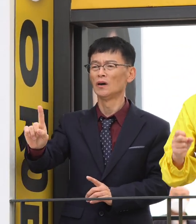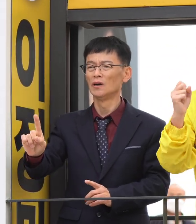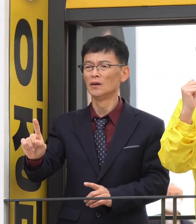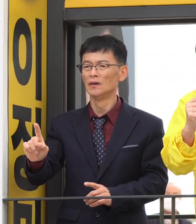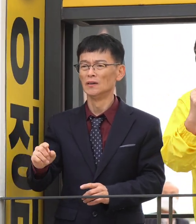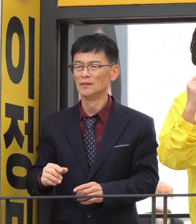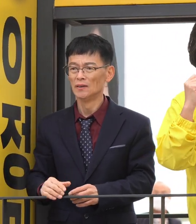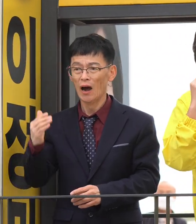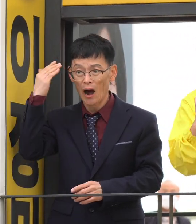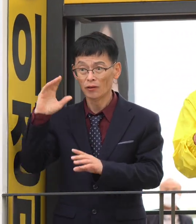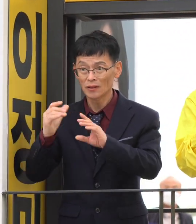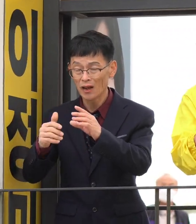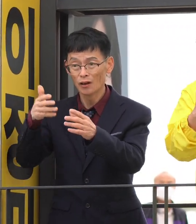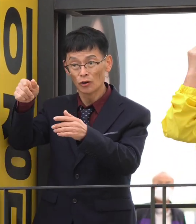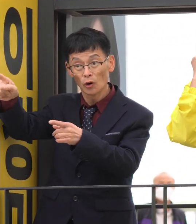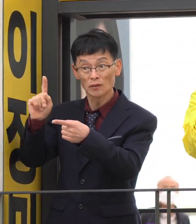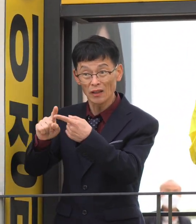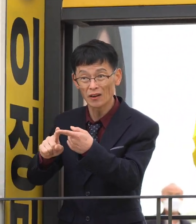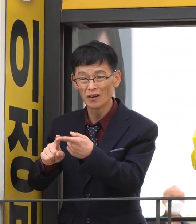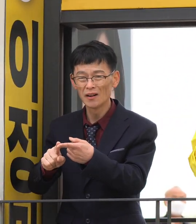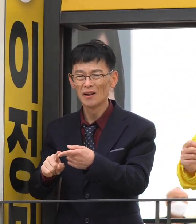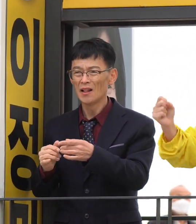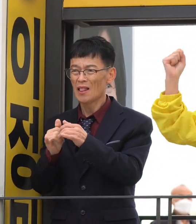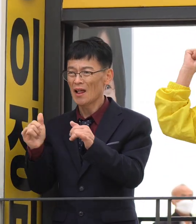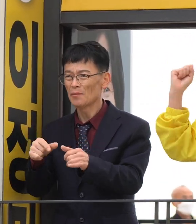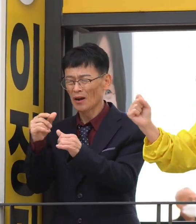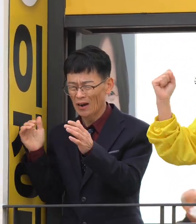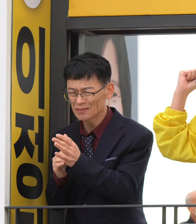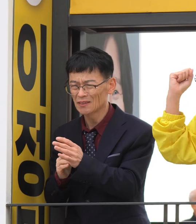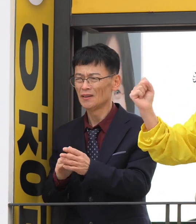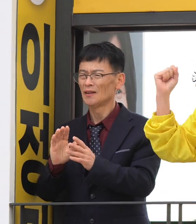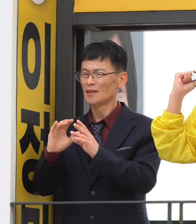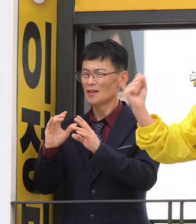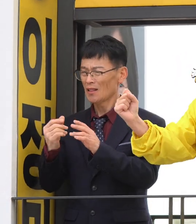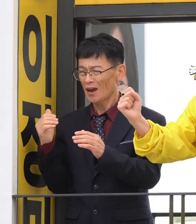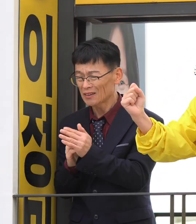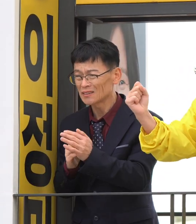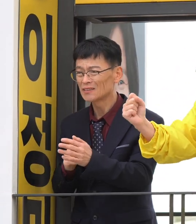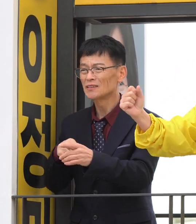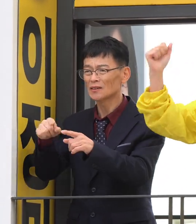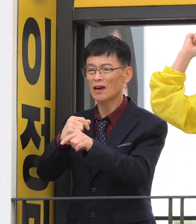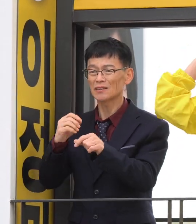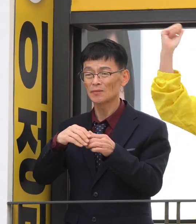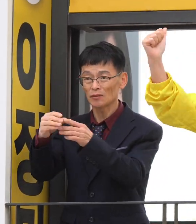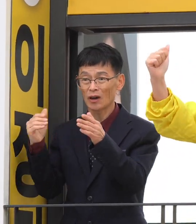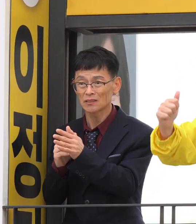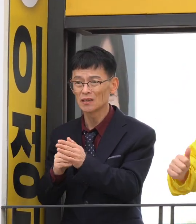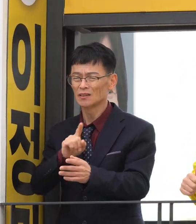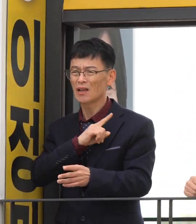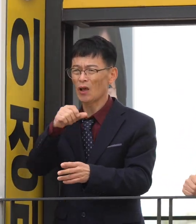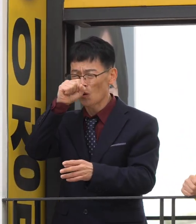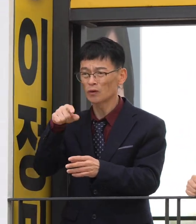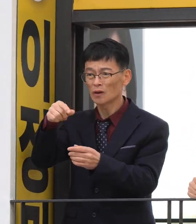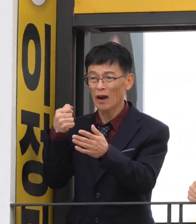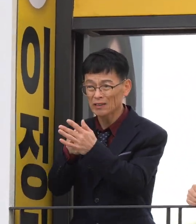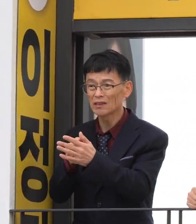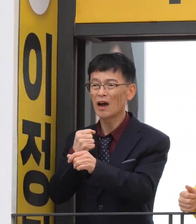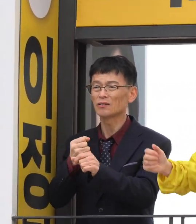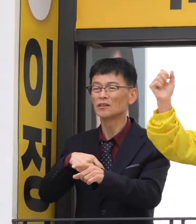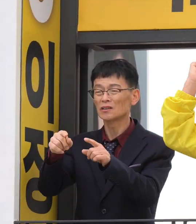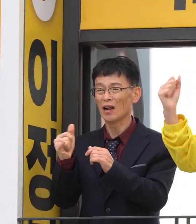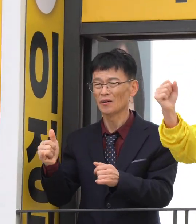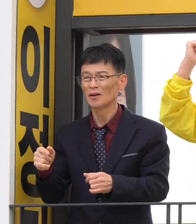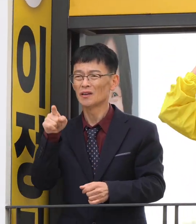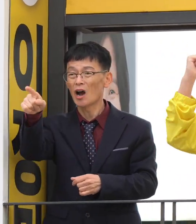것입니까? 대한민국 국회를 사람을 살리는 민생 정치로 끌고 갈 수 있는 최선의 선택을 할 수 있는